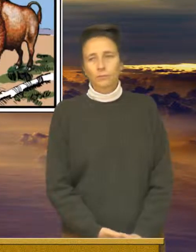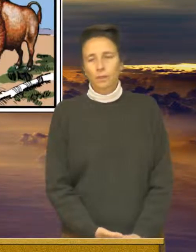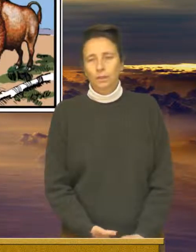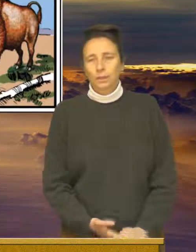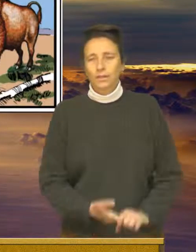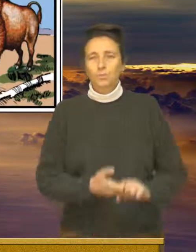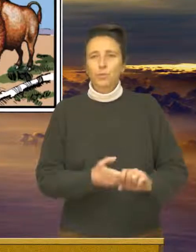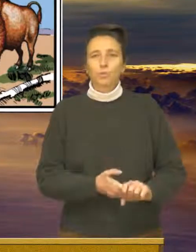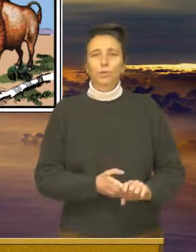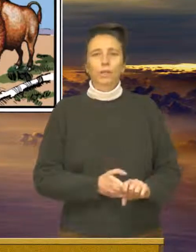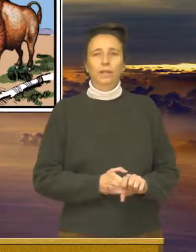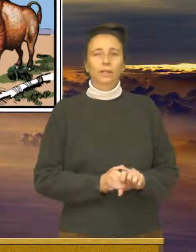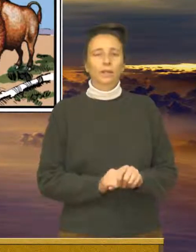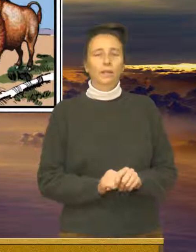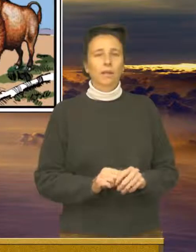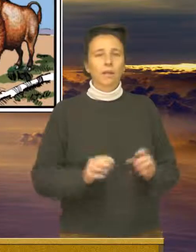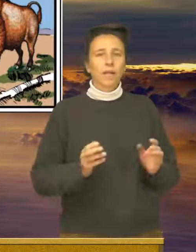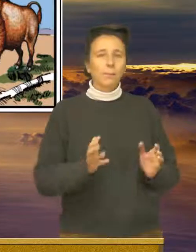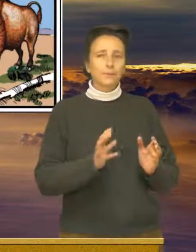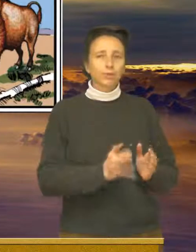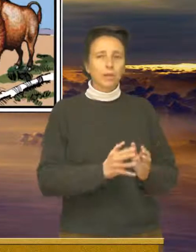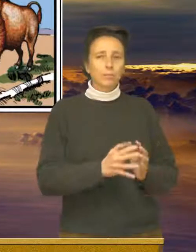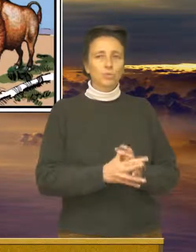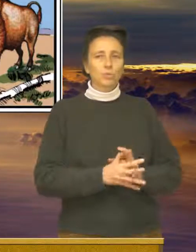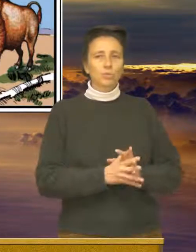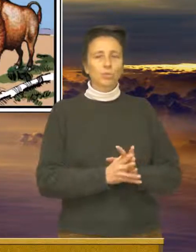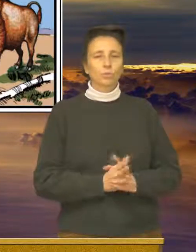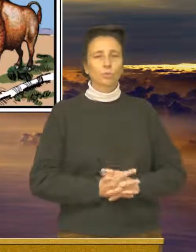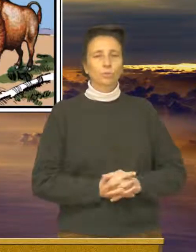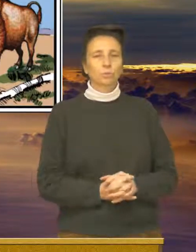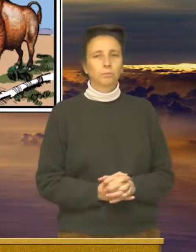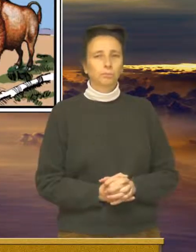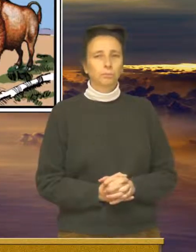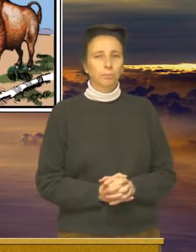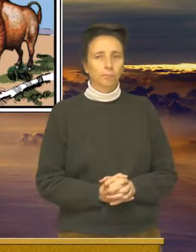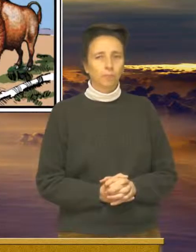violencia? Es muy importante que recapitulemos